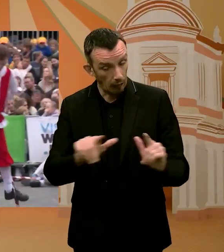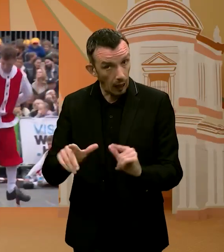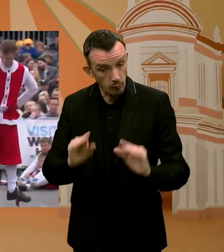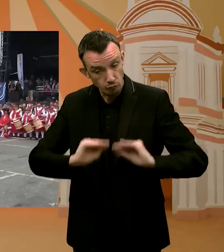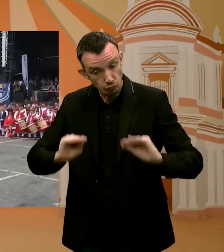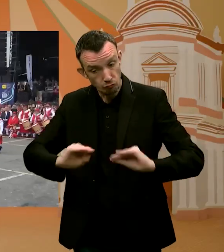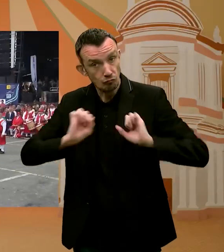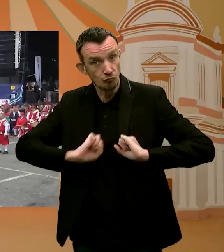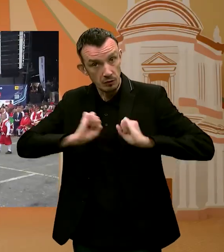garçons.